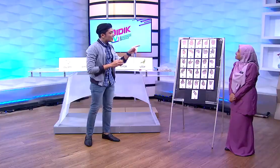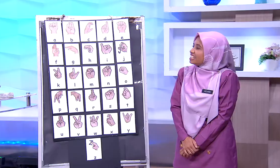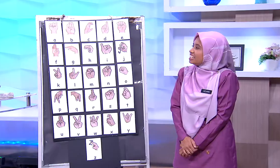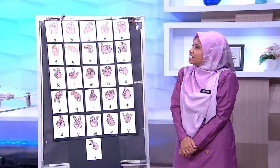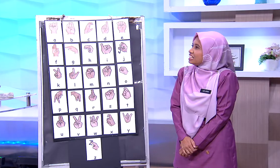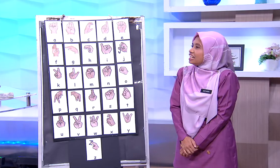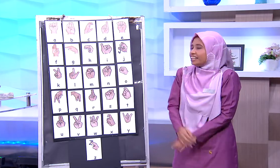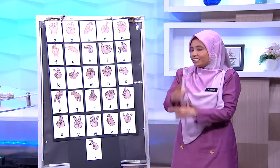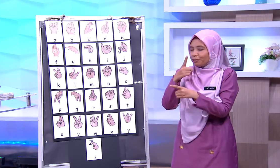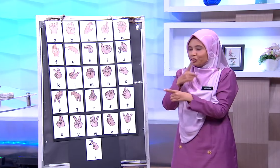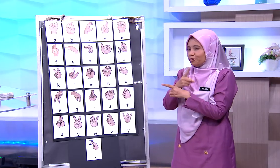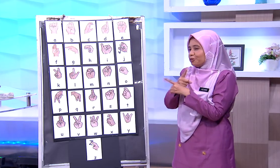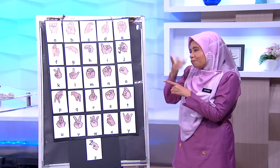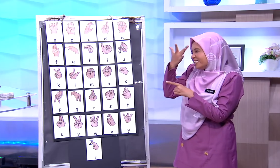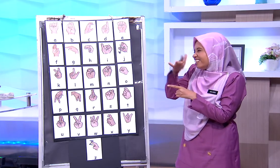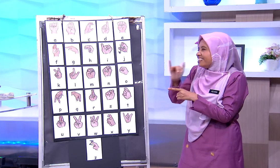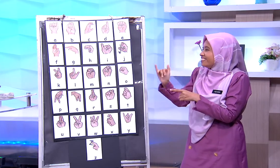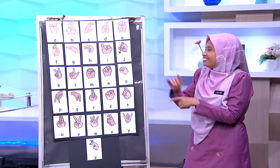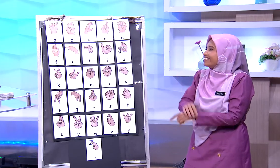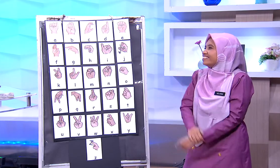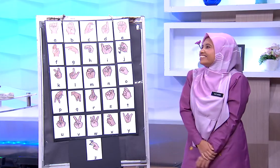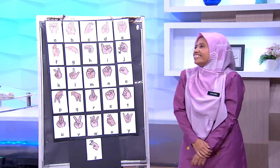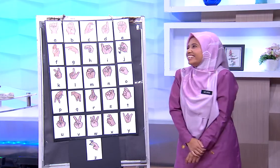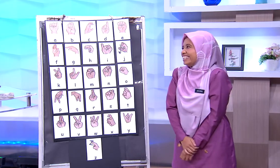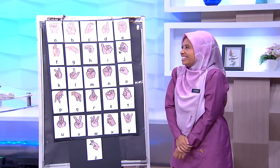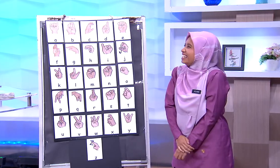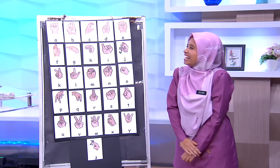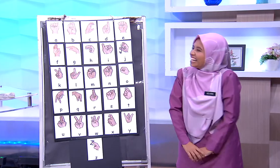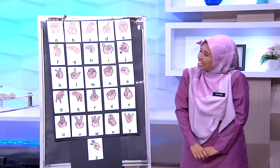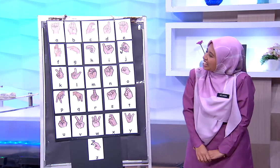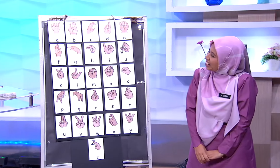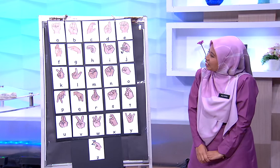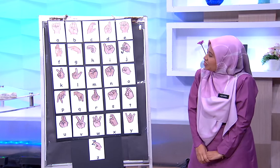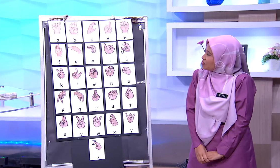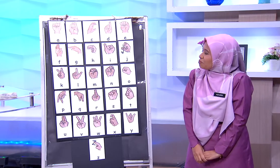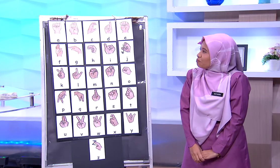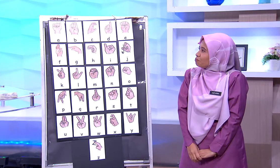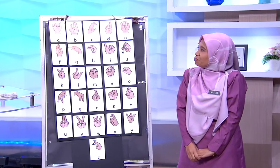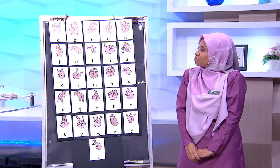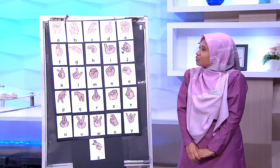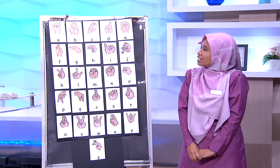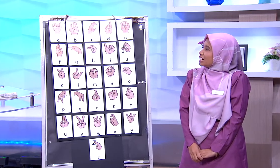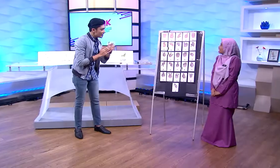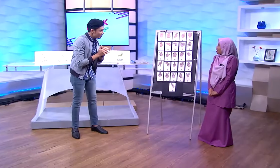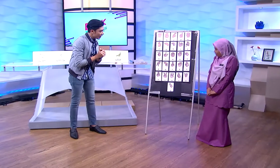dalam bahasa isyarat yang betul pandainya Oke Oke